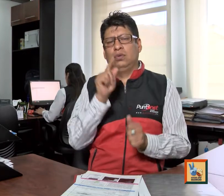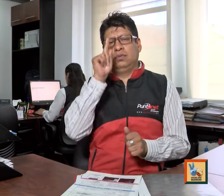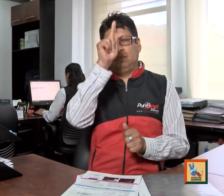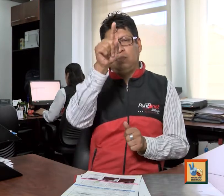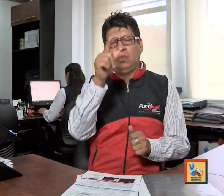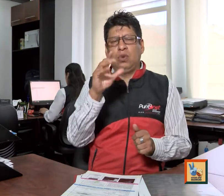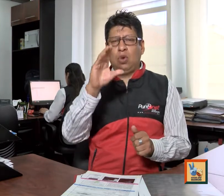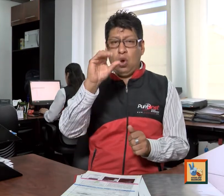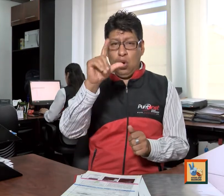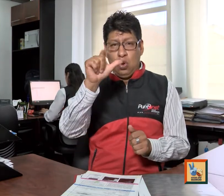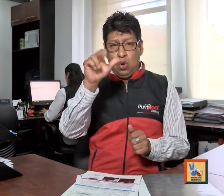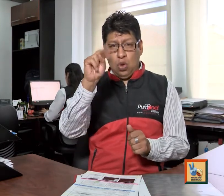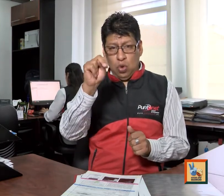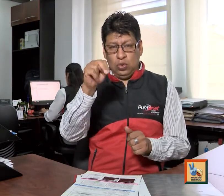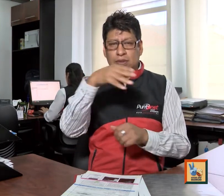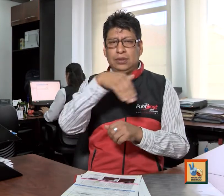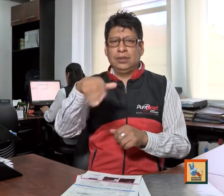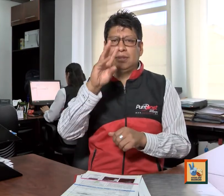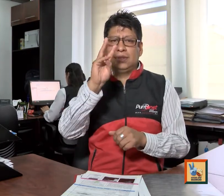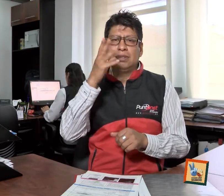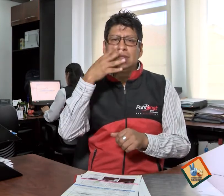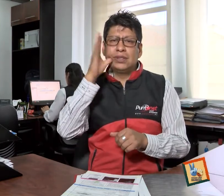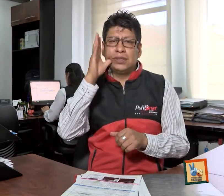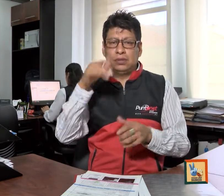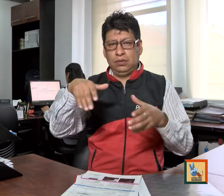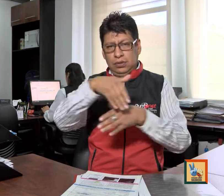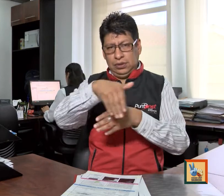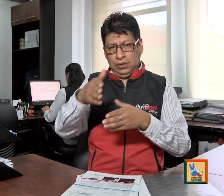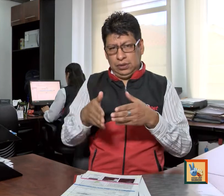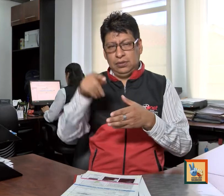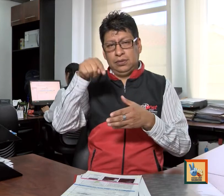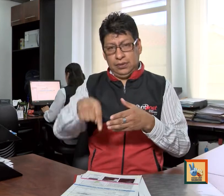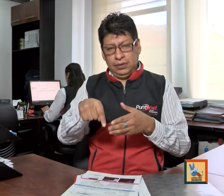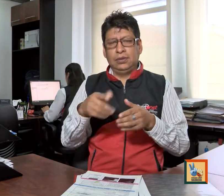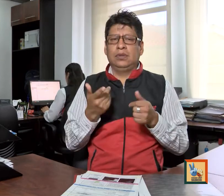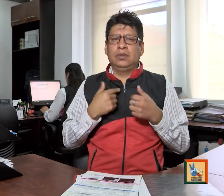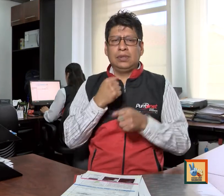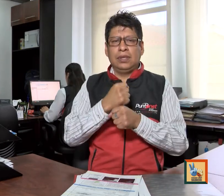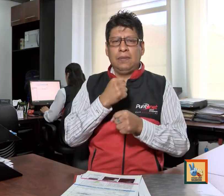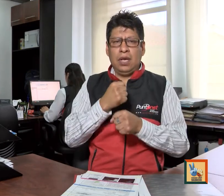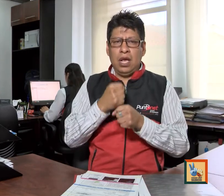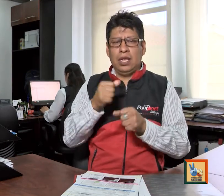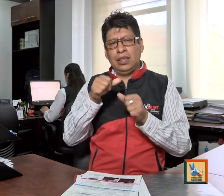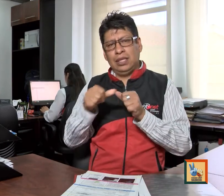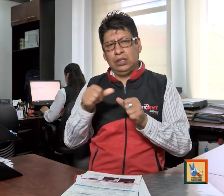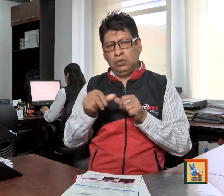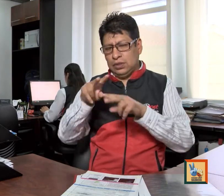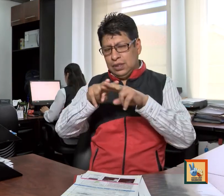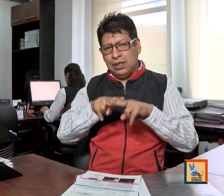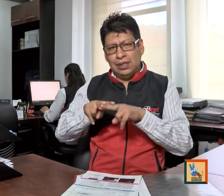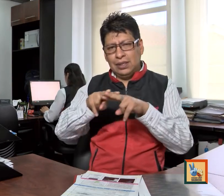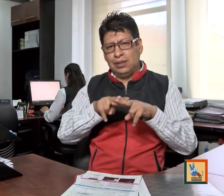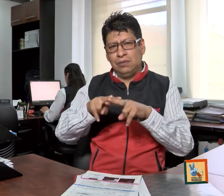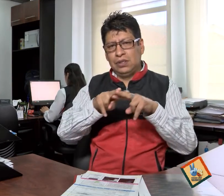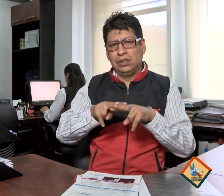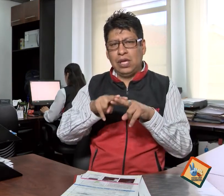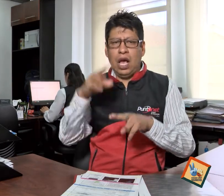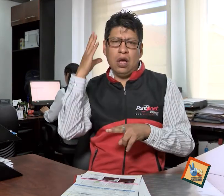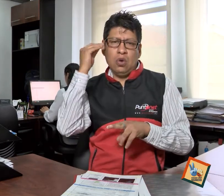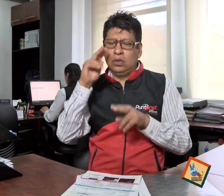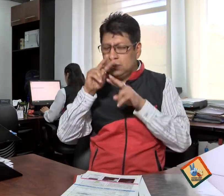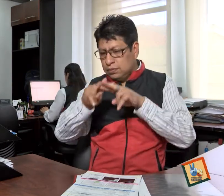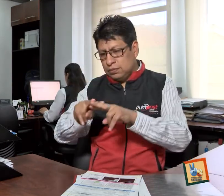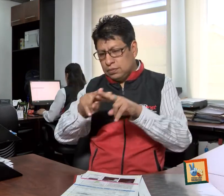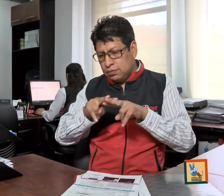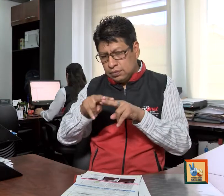estar en diferentes actividades para ser activos yo les animo para que